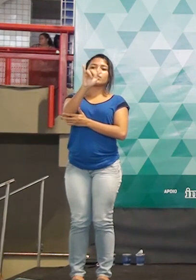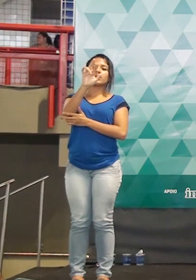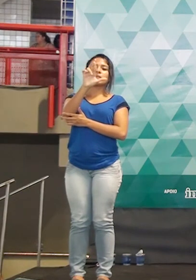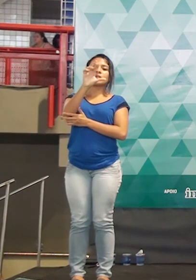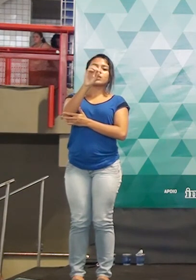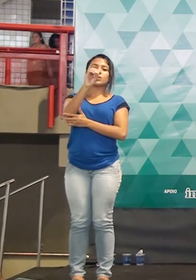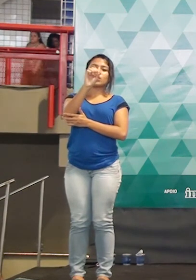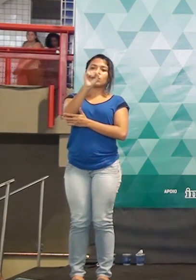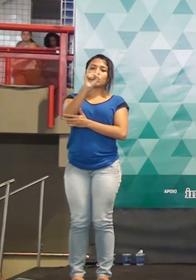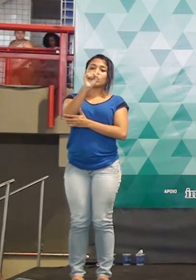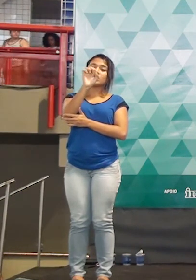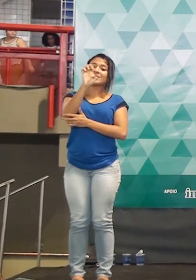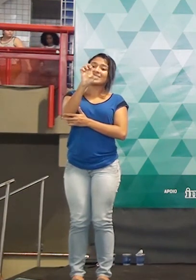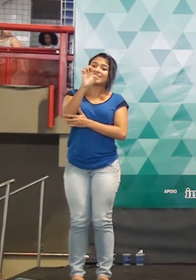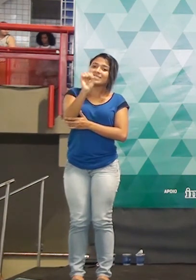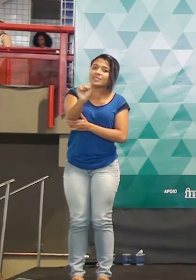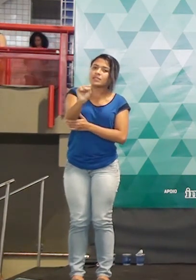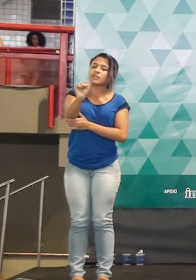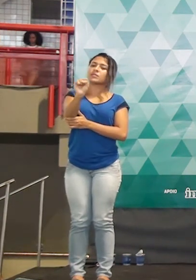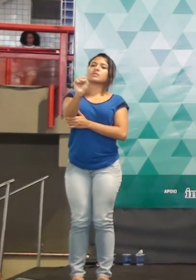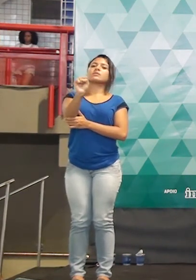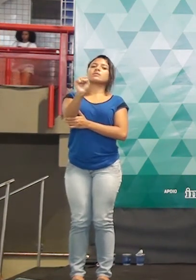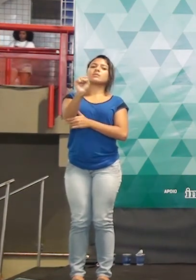Arboviroses, com S no final.